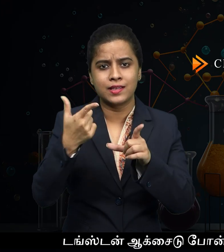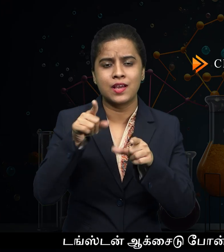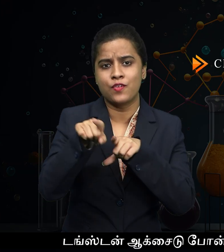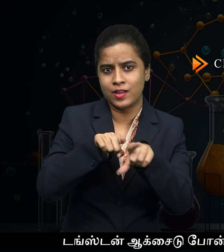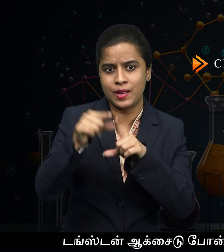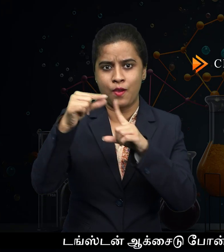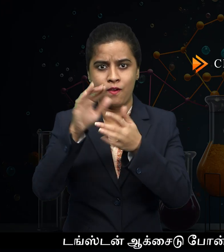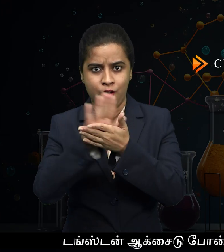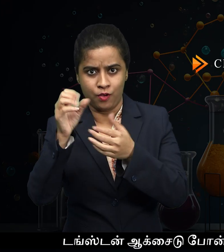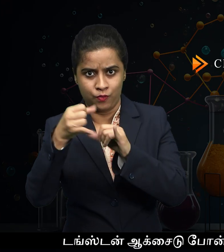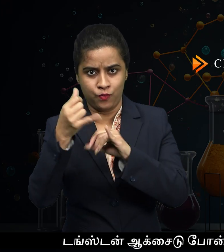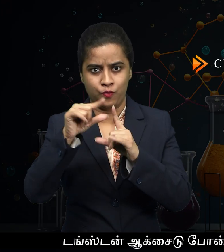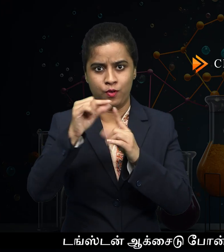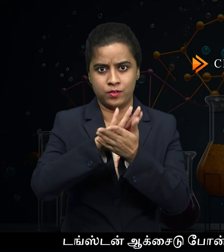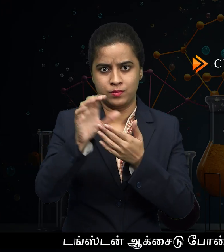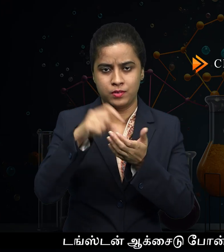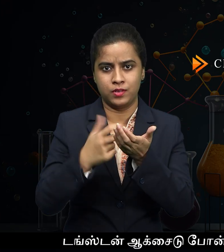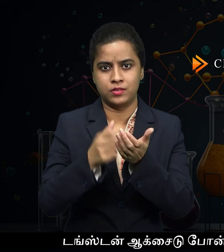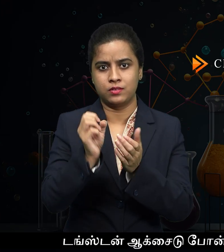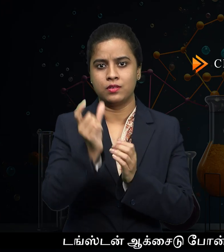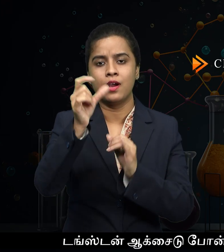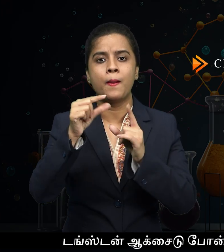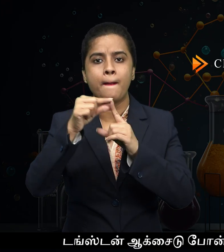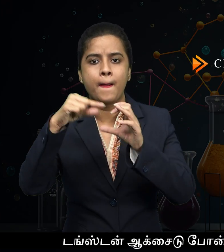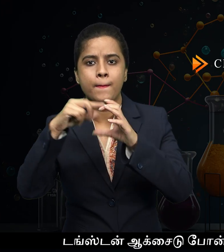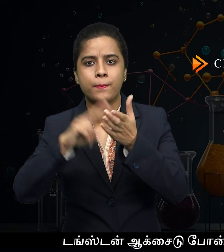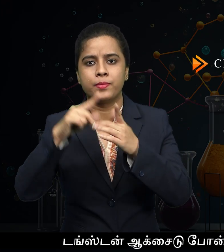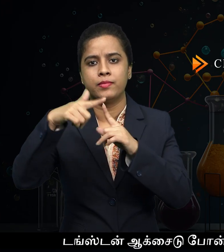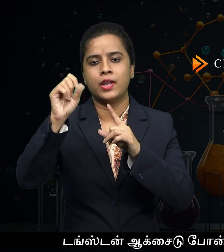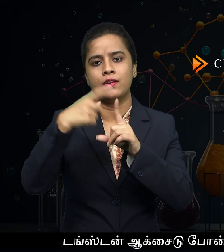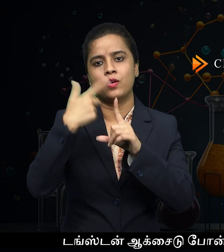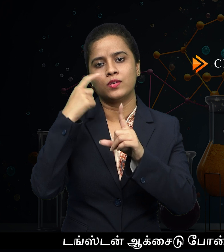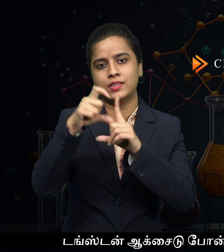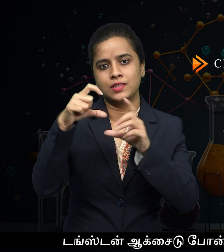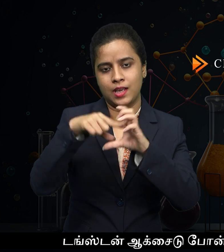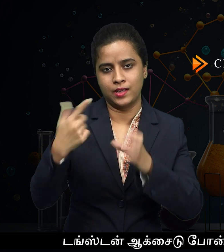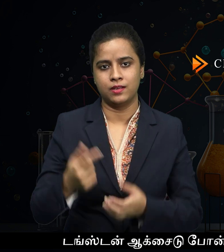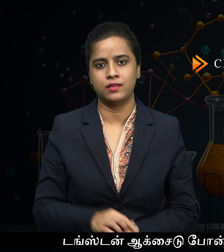டங்ஸ்டன் ஆக்சைடு போன்ற வினையூகிகளின் முன்னிலையில்